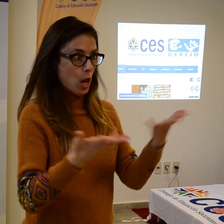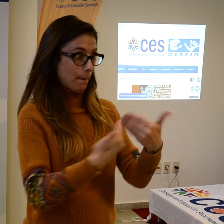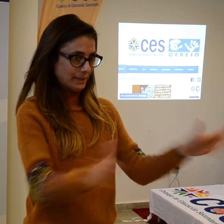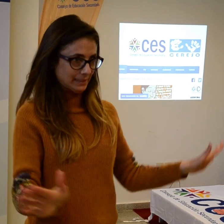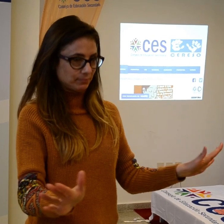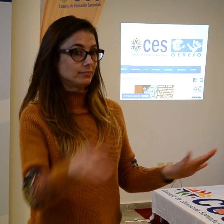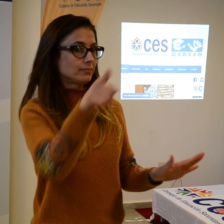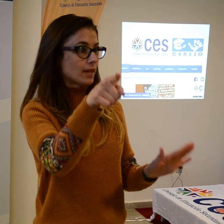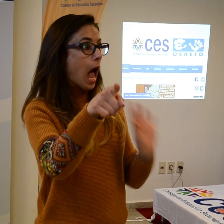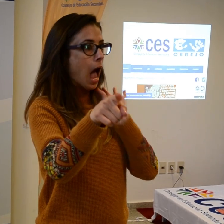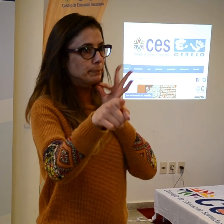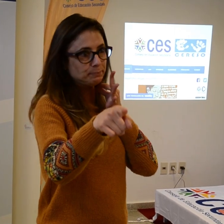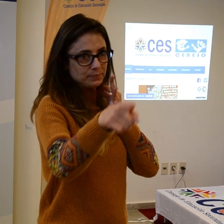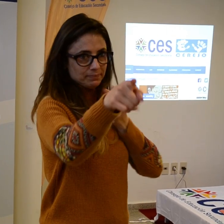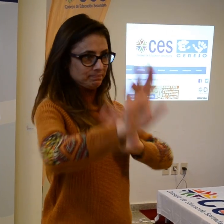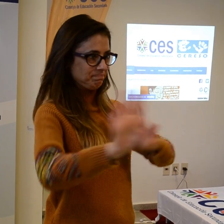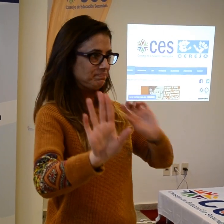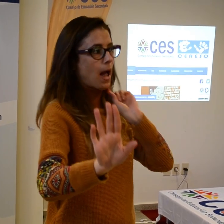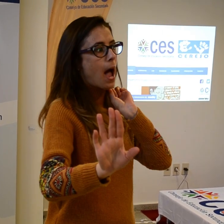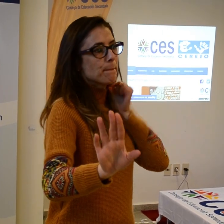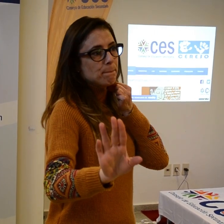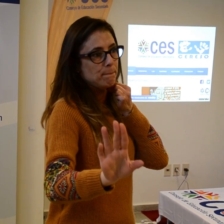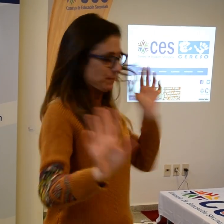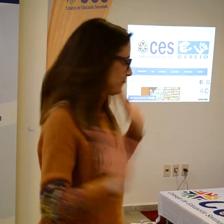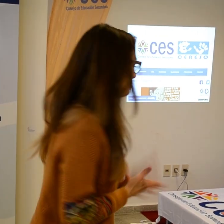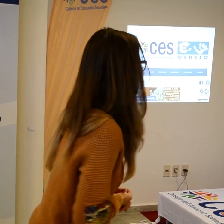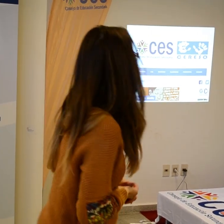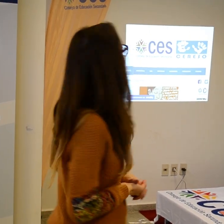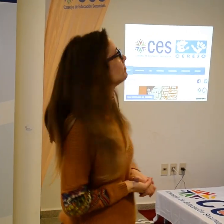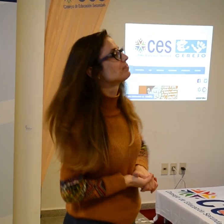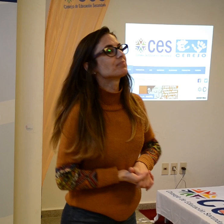Ahora empiezo. La intérprete se va a callar. La apago.